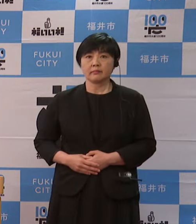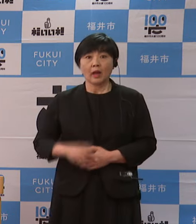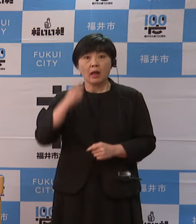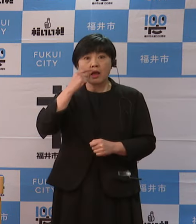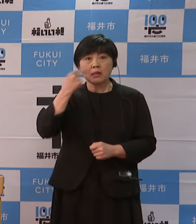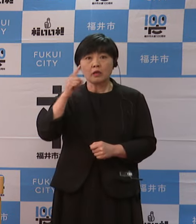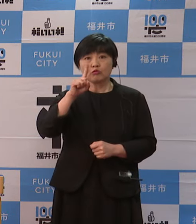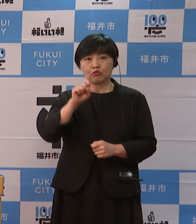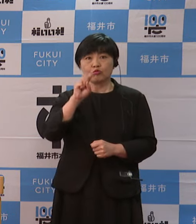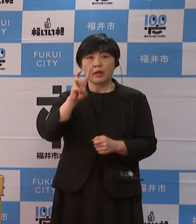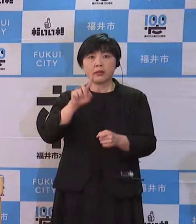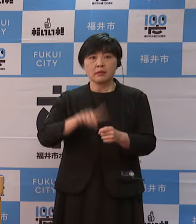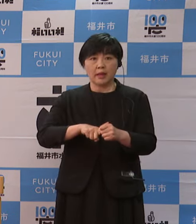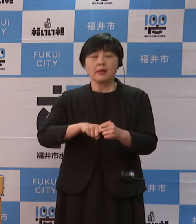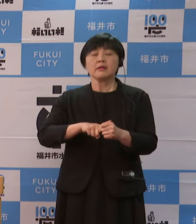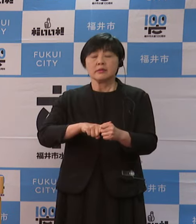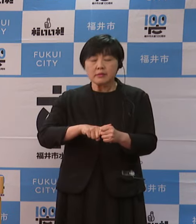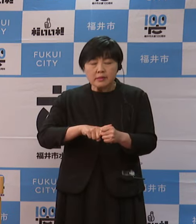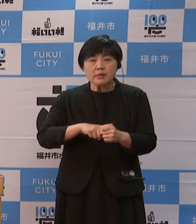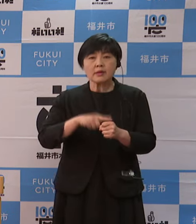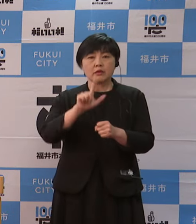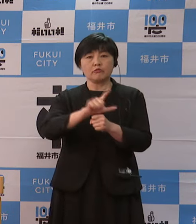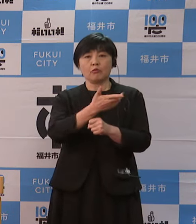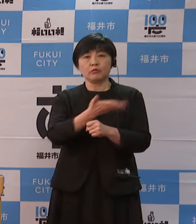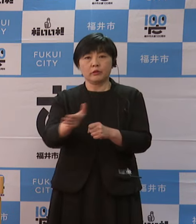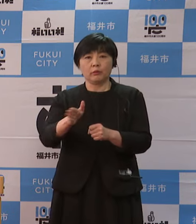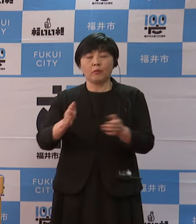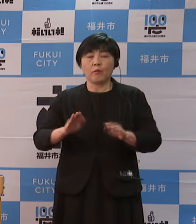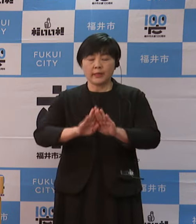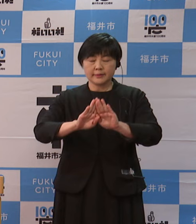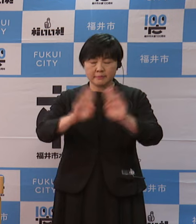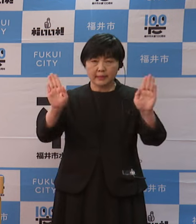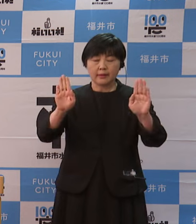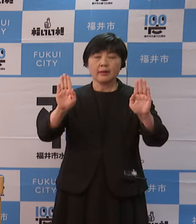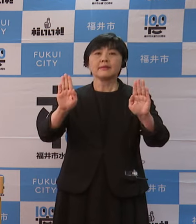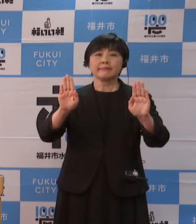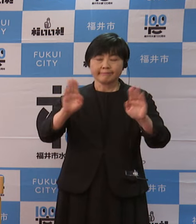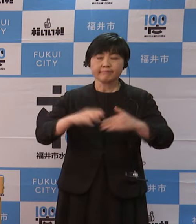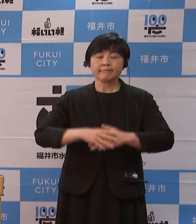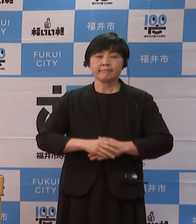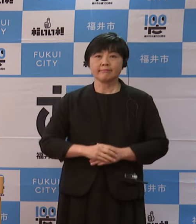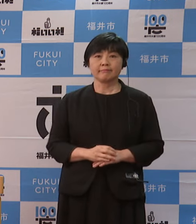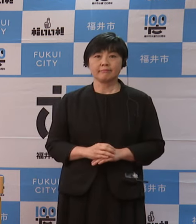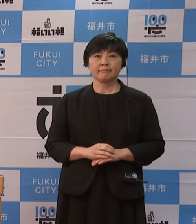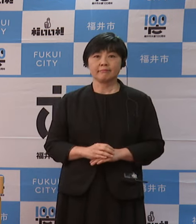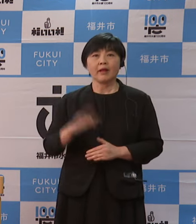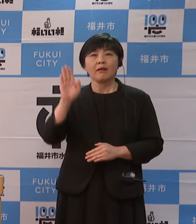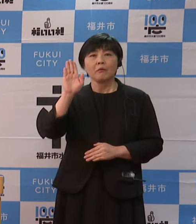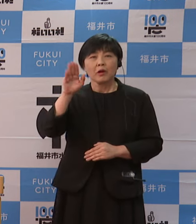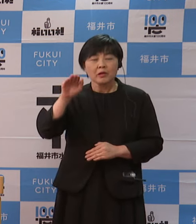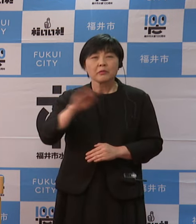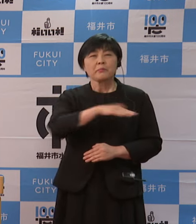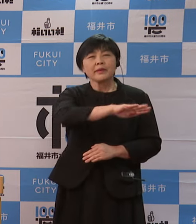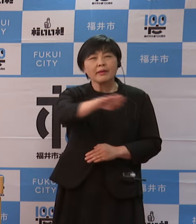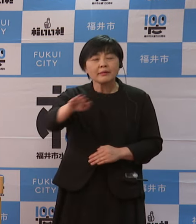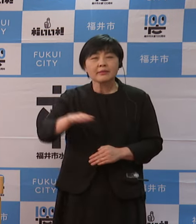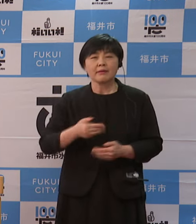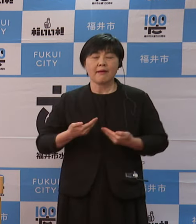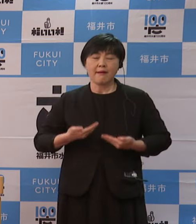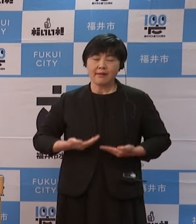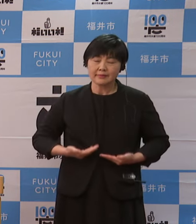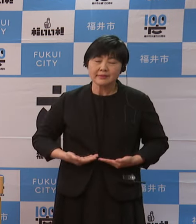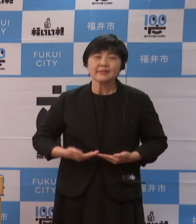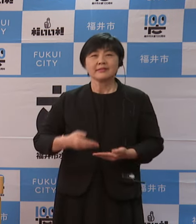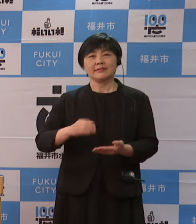年、1924年に給水を開始したということでございます。これからも皆様方安心して使っていただける